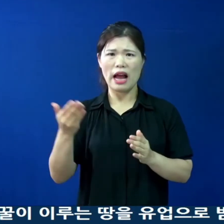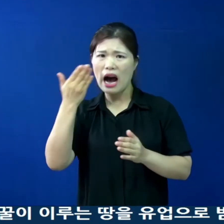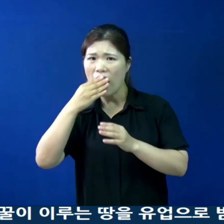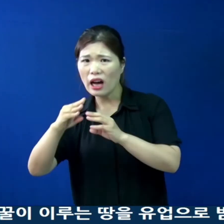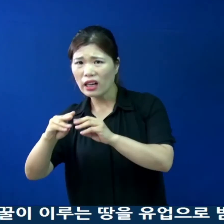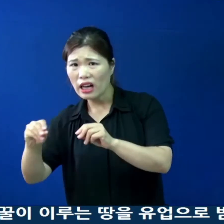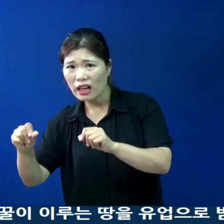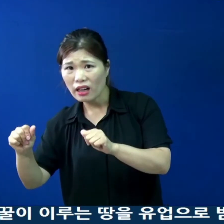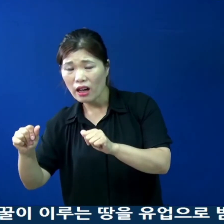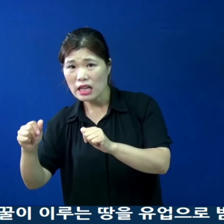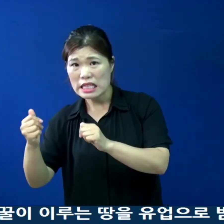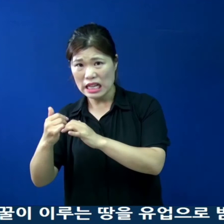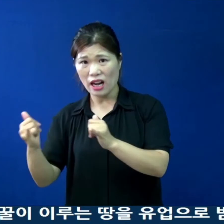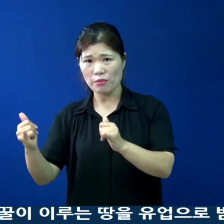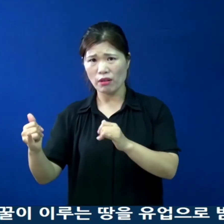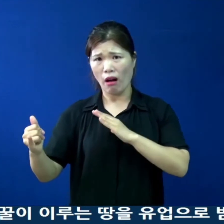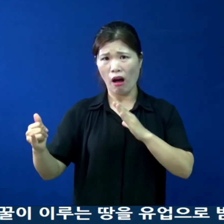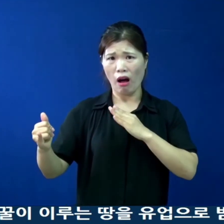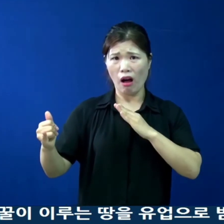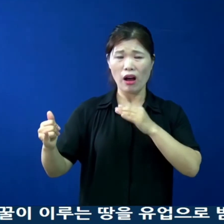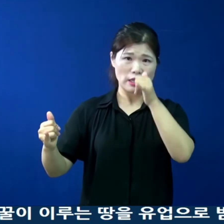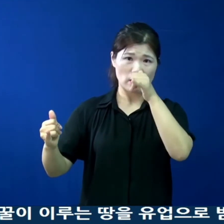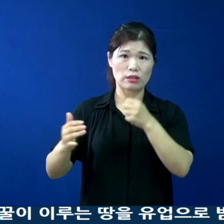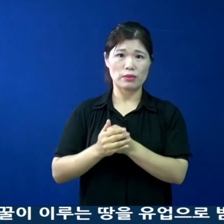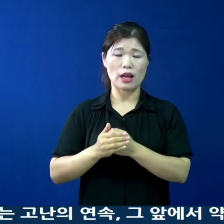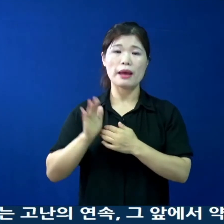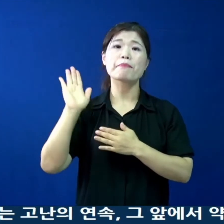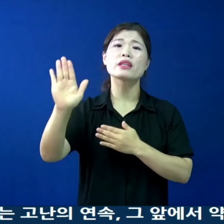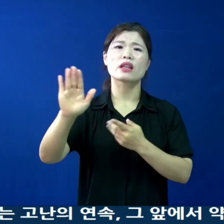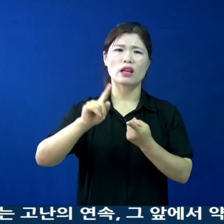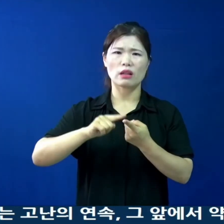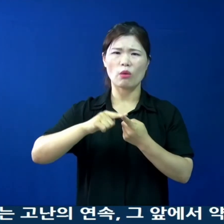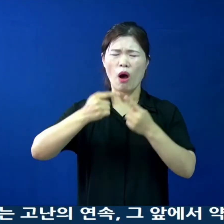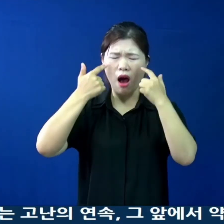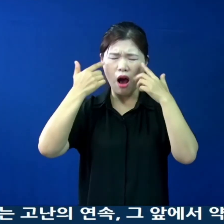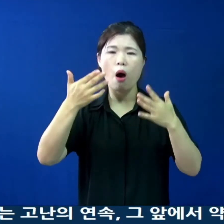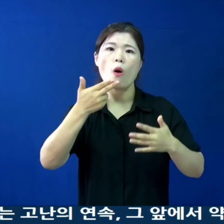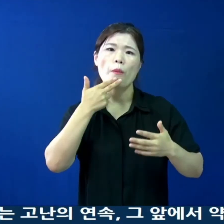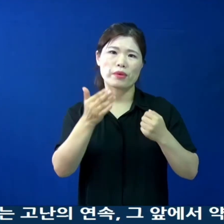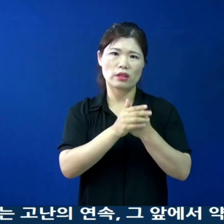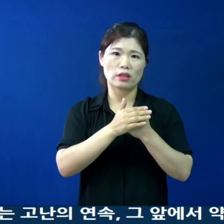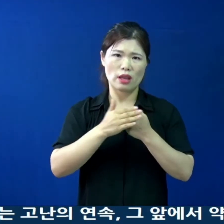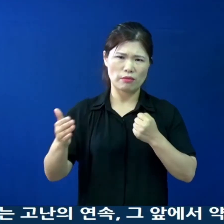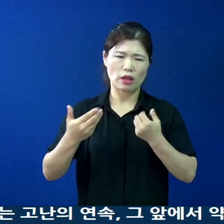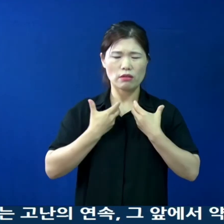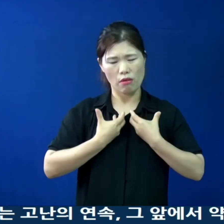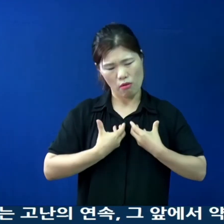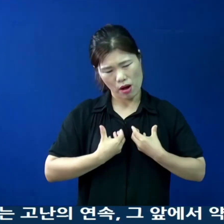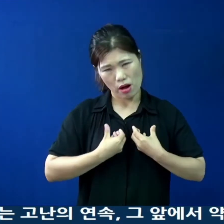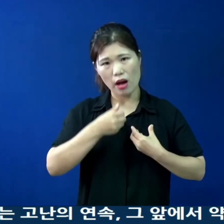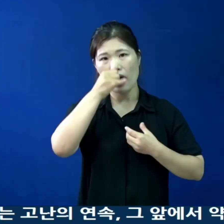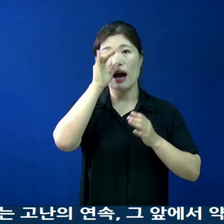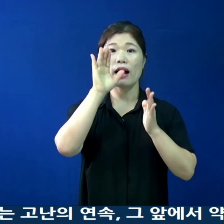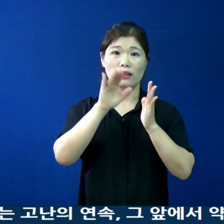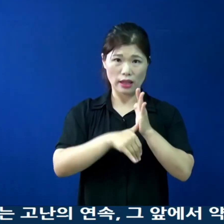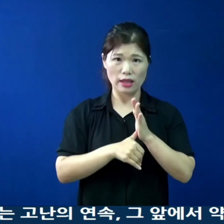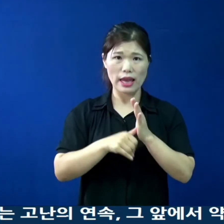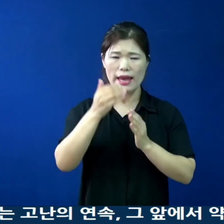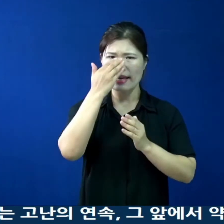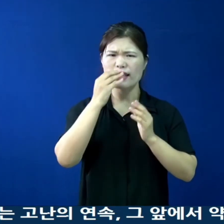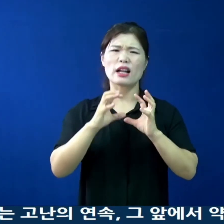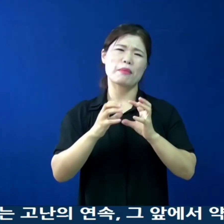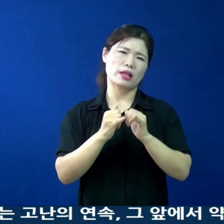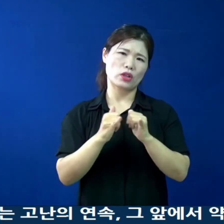것입니다. 불확실한 미래의 시간들, 절망이라는 꿈틀거림이 솟구치려 할 때 하나님께서 이스라엘 백성들을